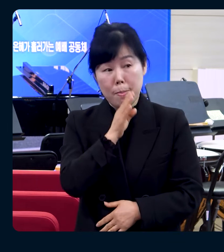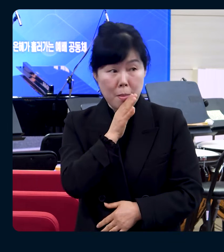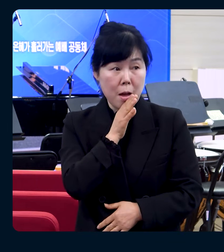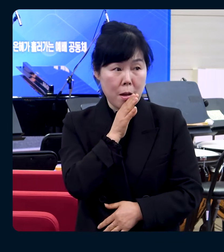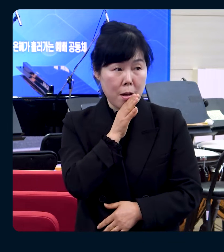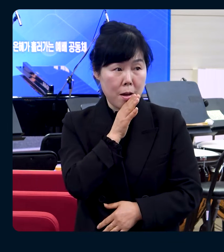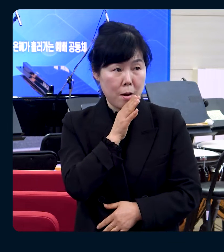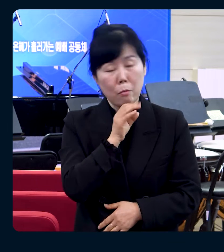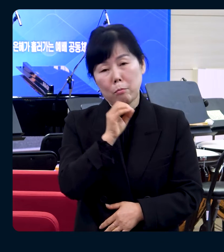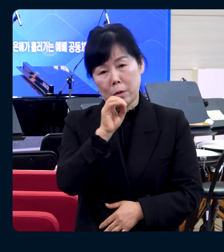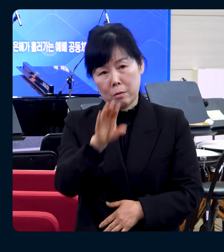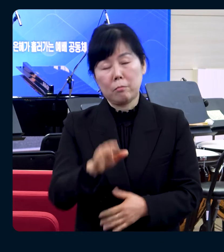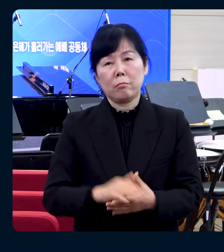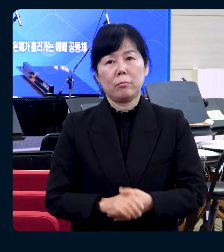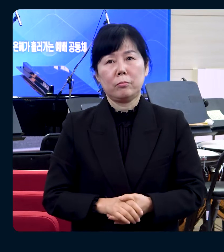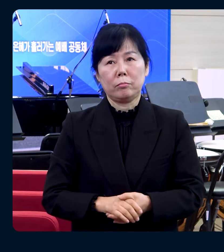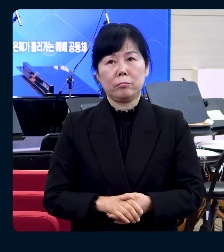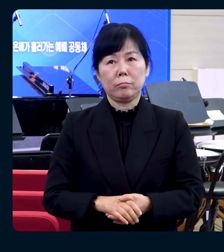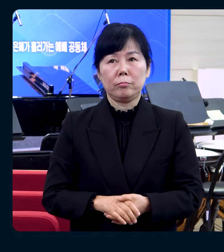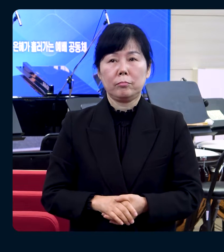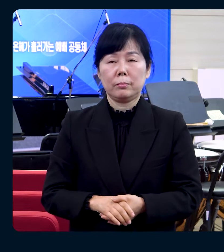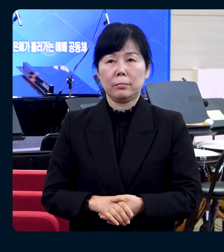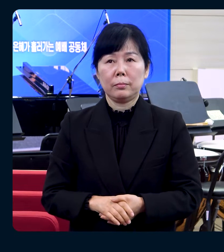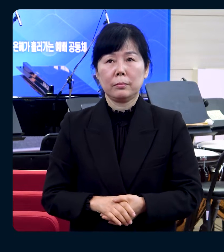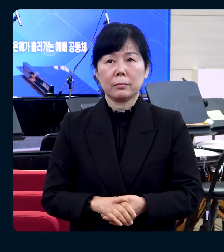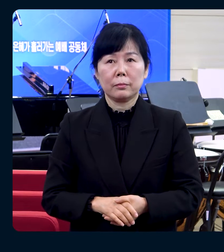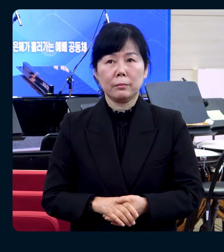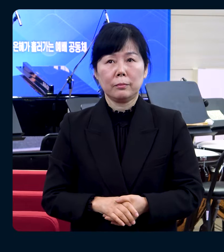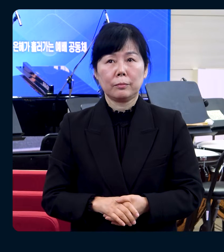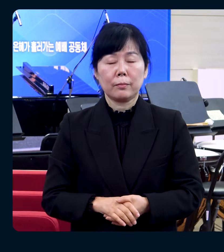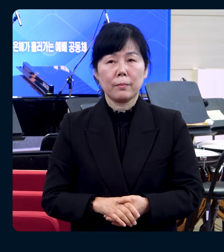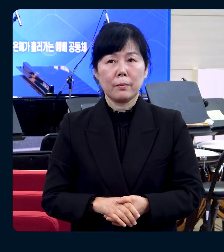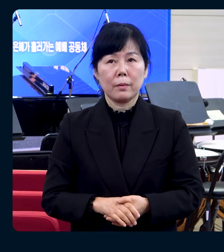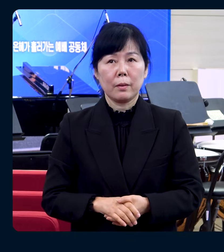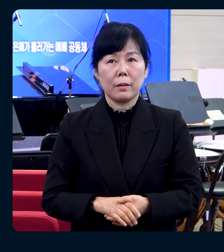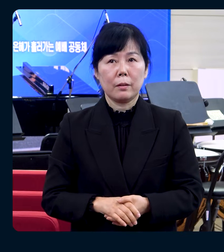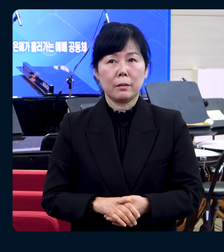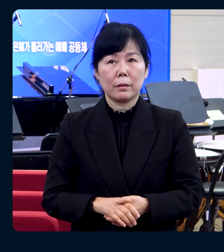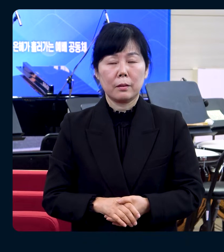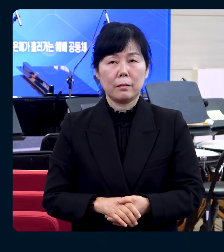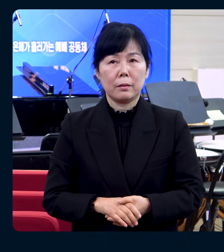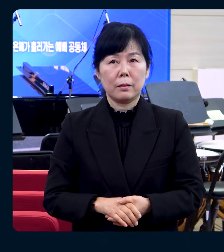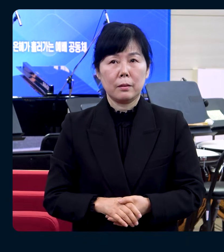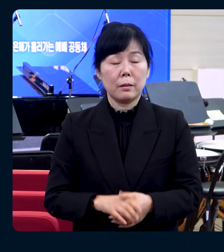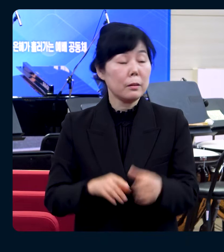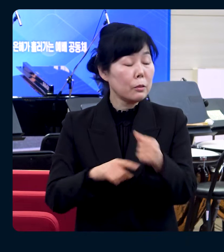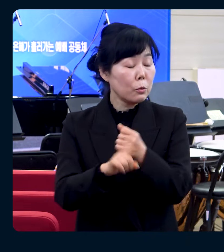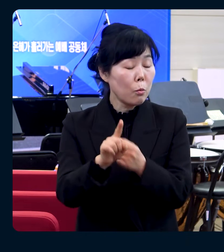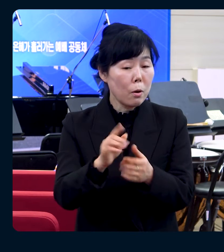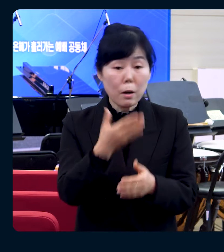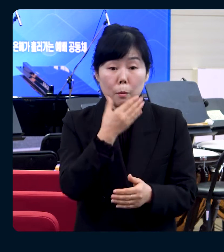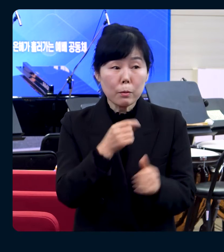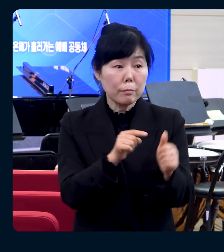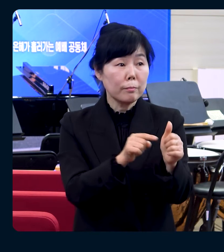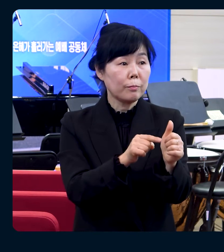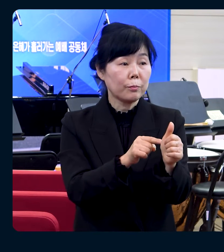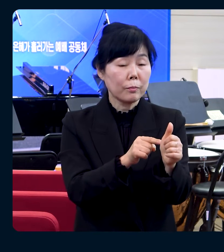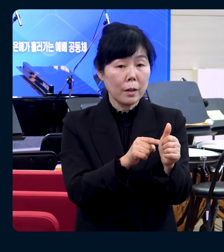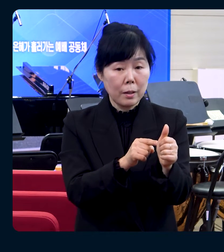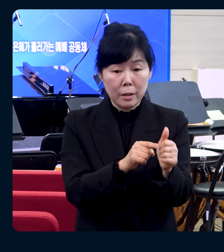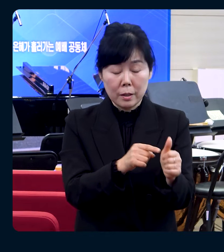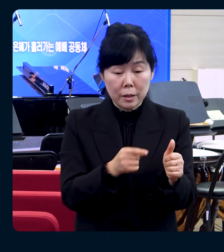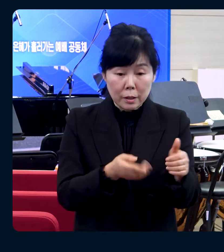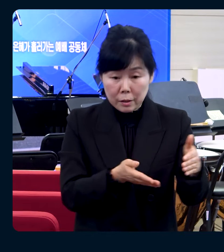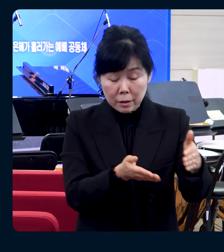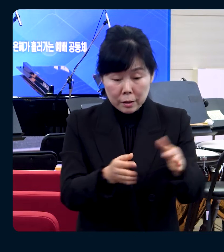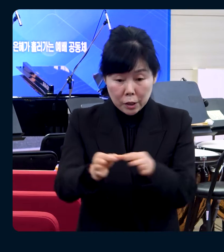중에 하나였을 것이다, 이렇게 본다는 거죠. 그러니까 이렇게 말할 수 있다는 거죠. 뭐냐, 아브라함이 바로 그 대상의